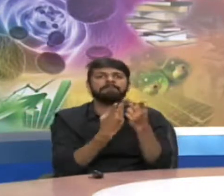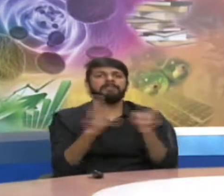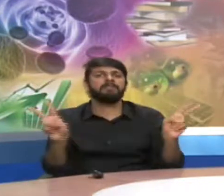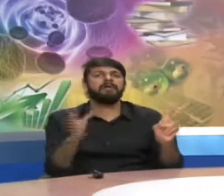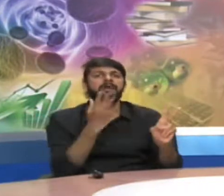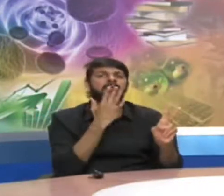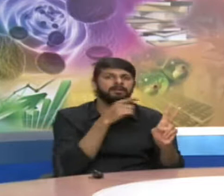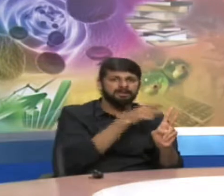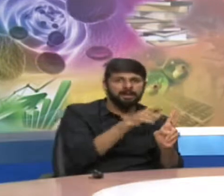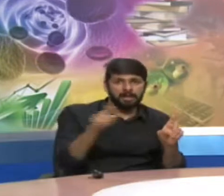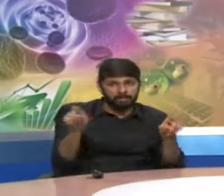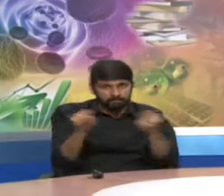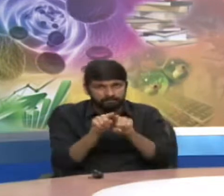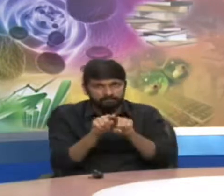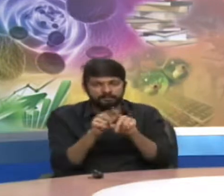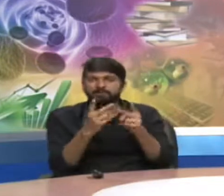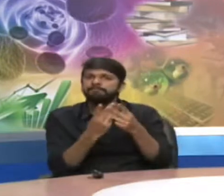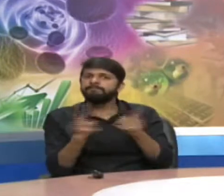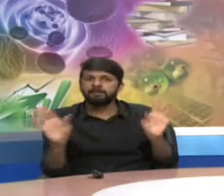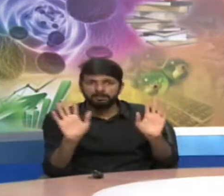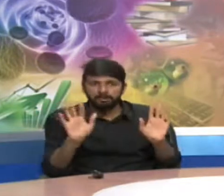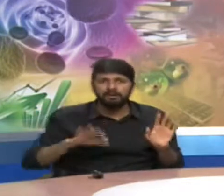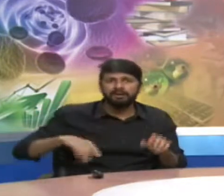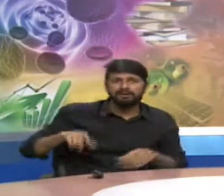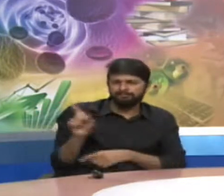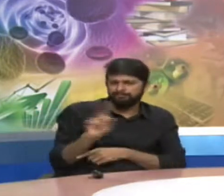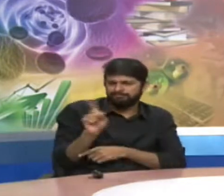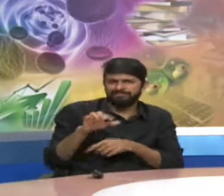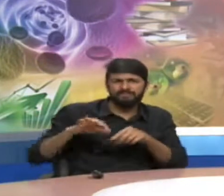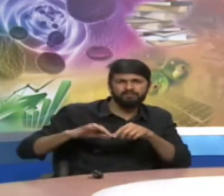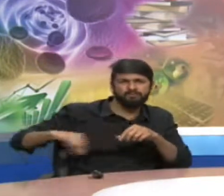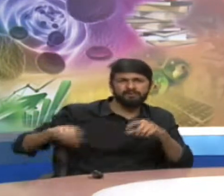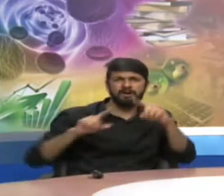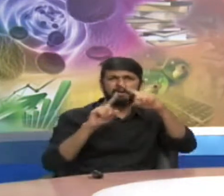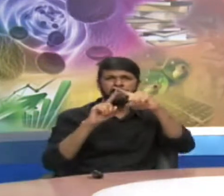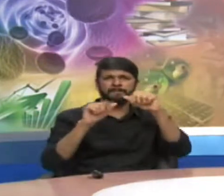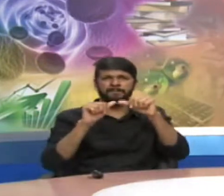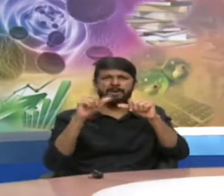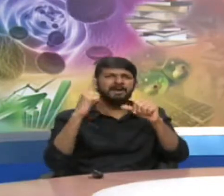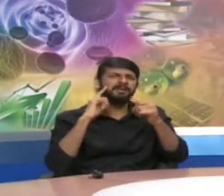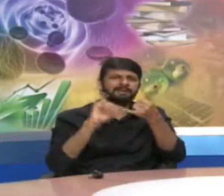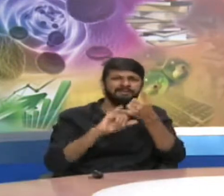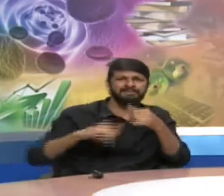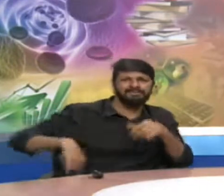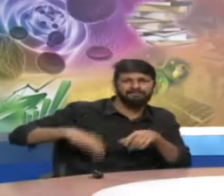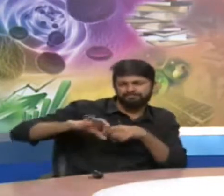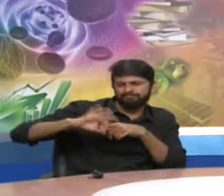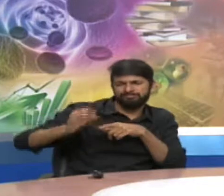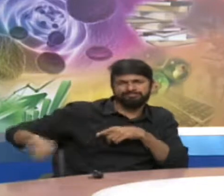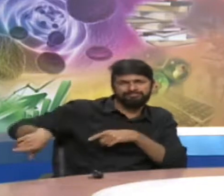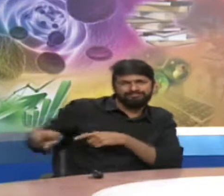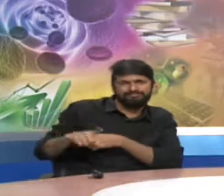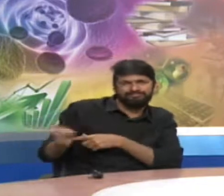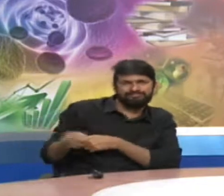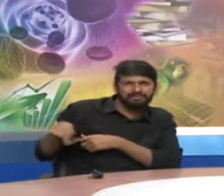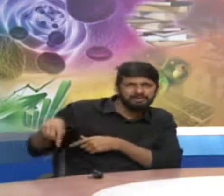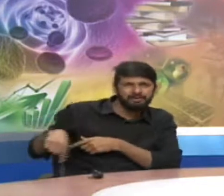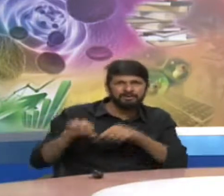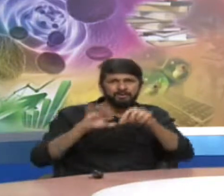tails, and different legs. and in different position